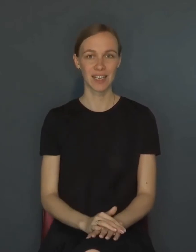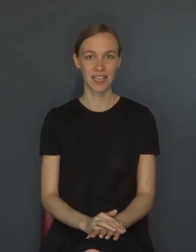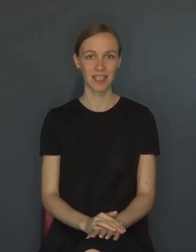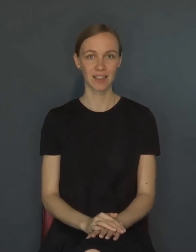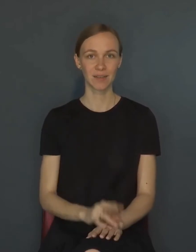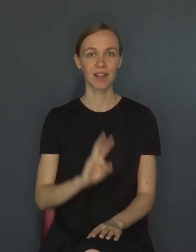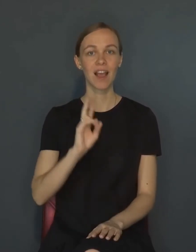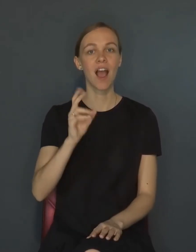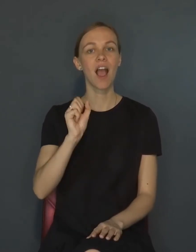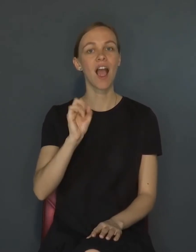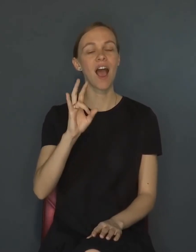Канівський,